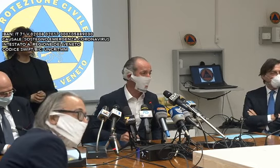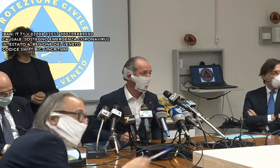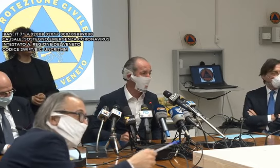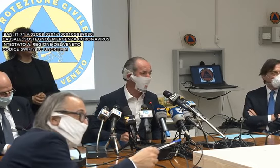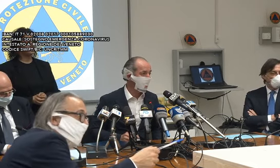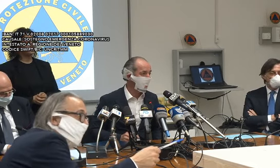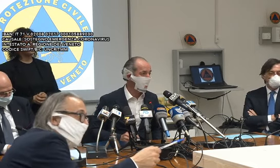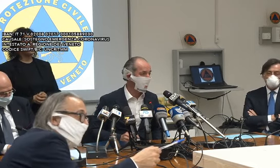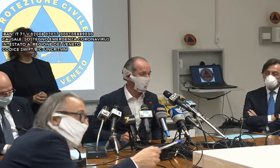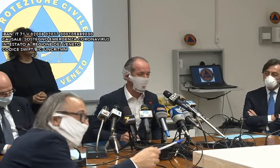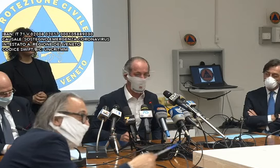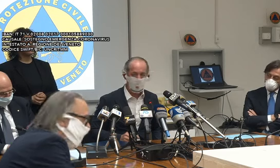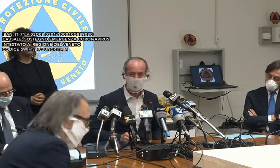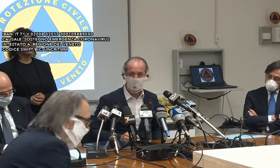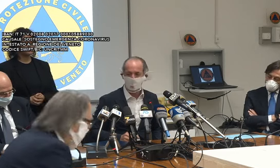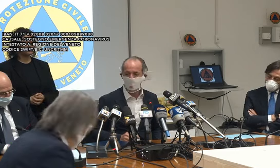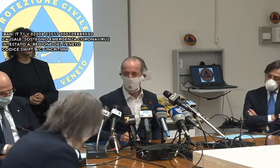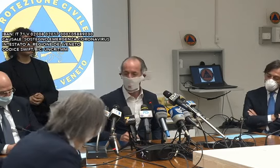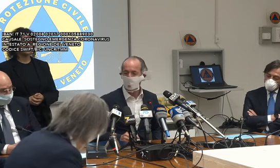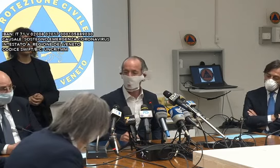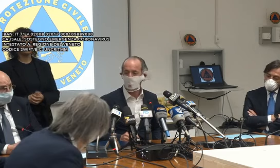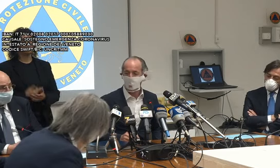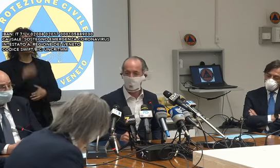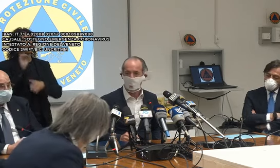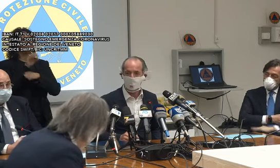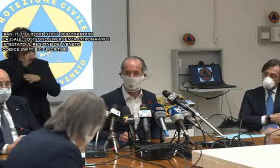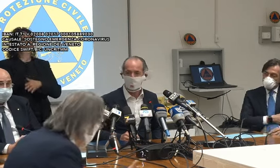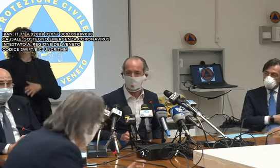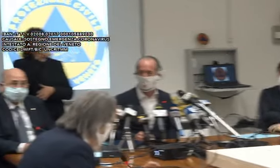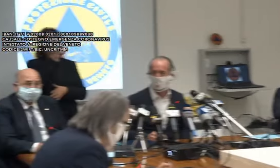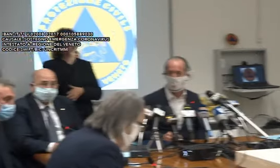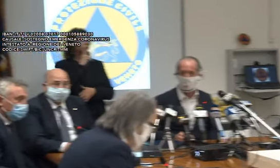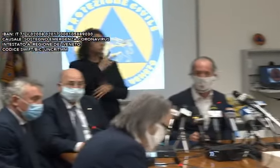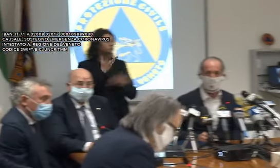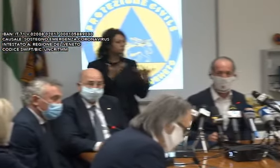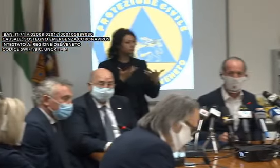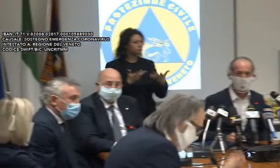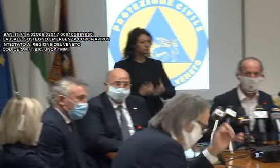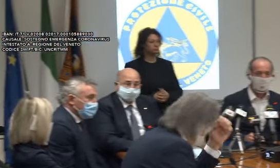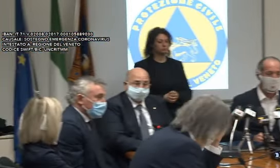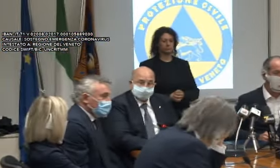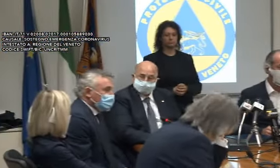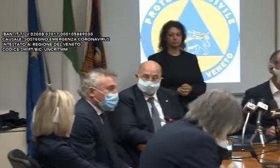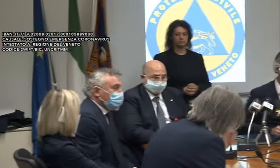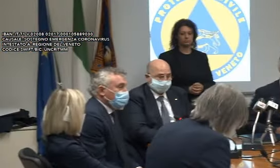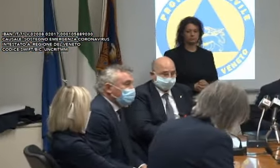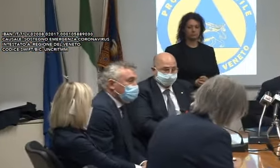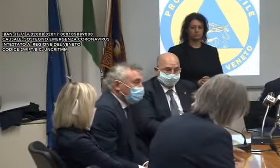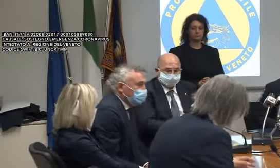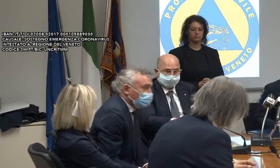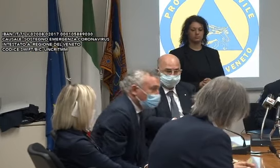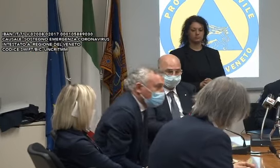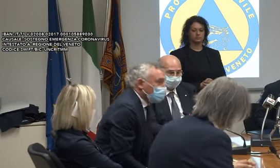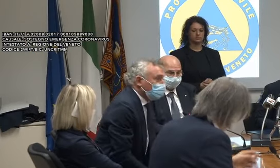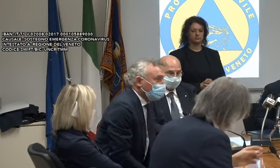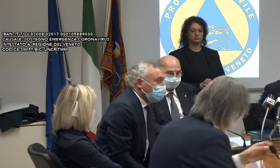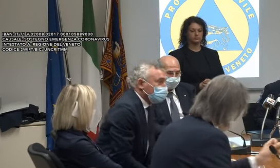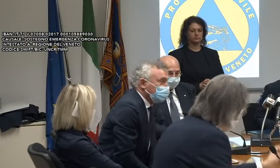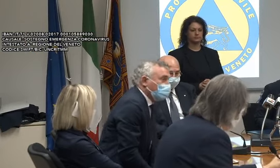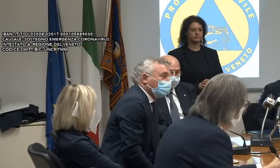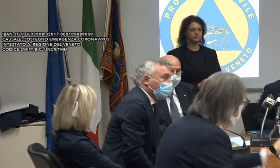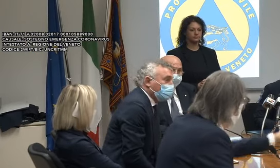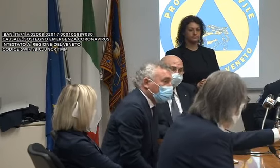Ecco, voglio sentire l'opinione di Carlo su questo. Prego, può usare direttamente il microfono. Intanto non è che siamo